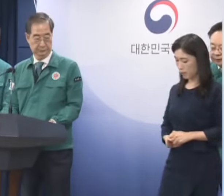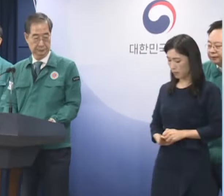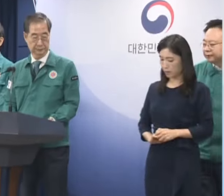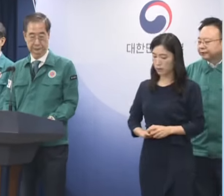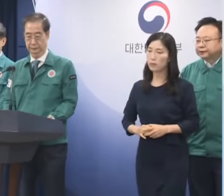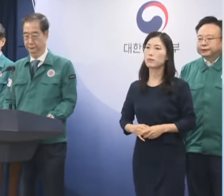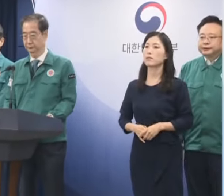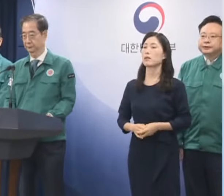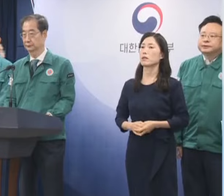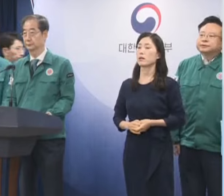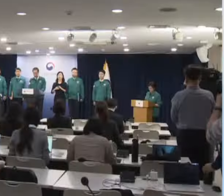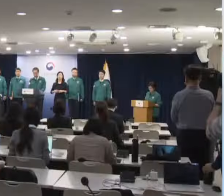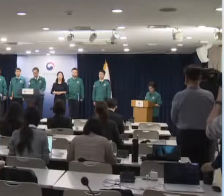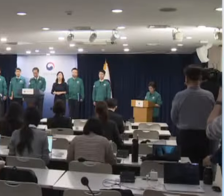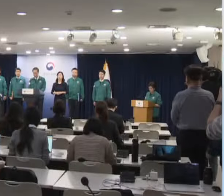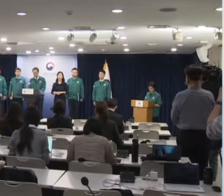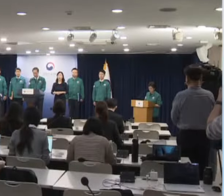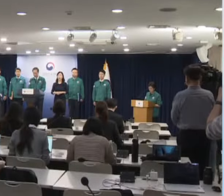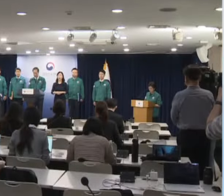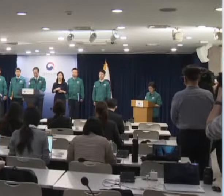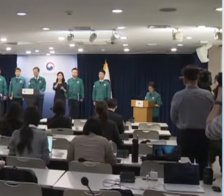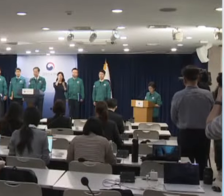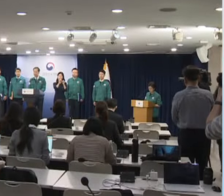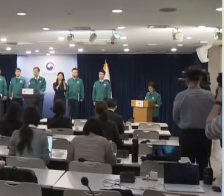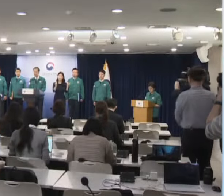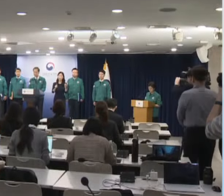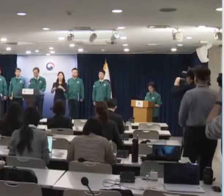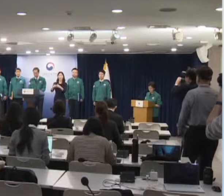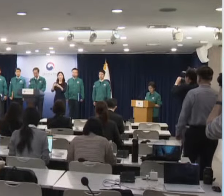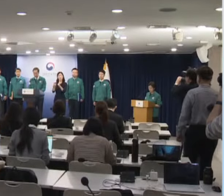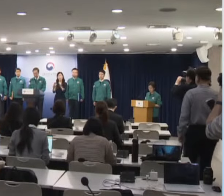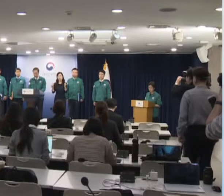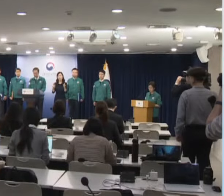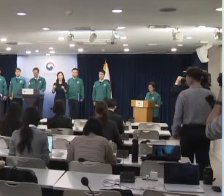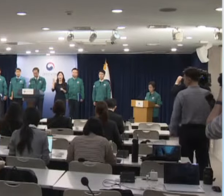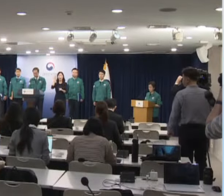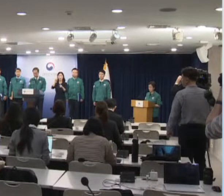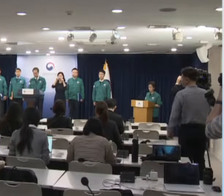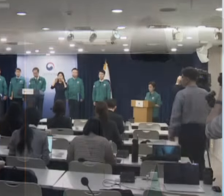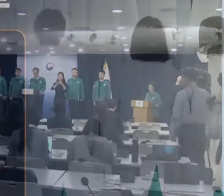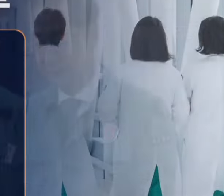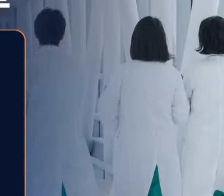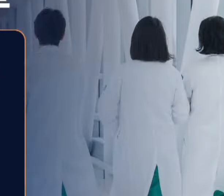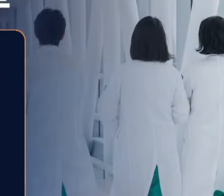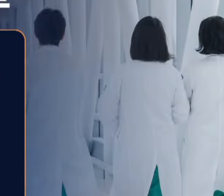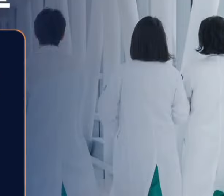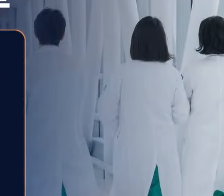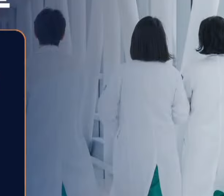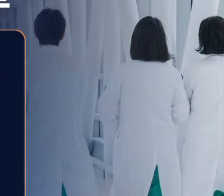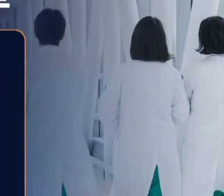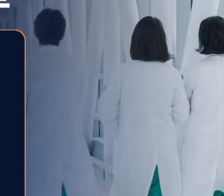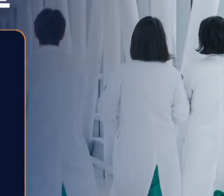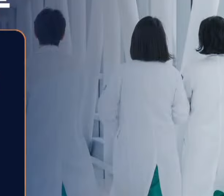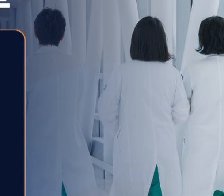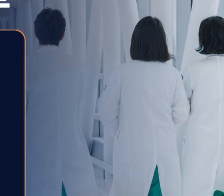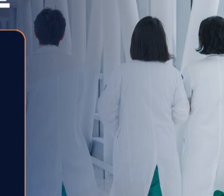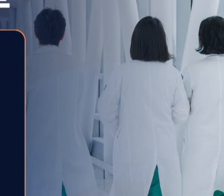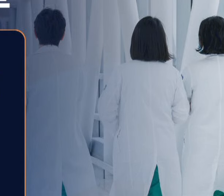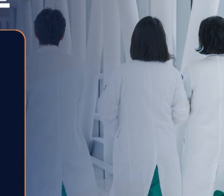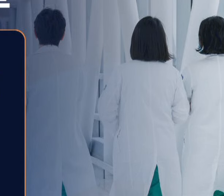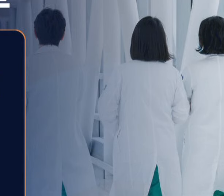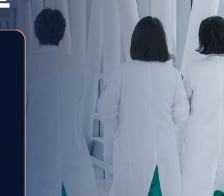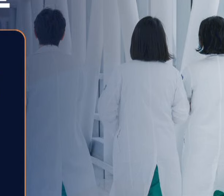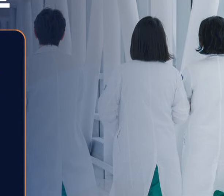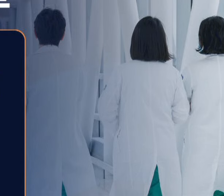이해 관계가 다르기 때문에 근데 이제 오늘 그 정말 국립대 총장께서 저렇게 아 책 라고